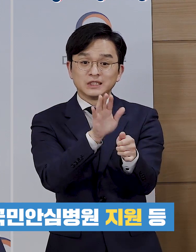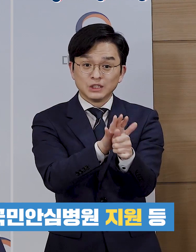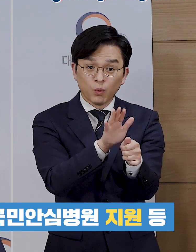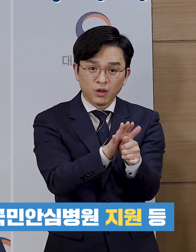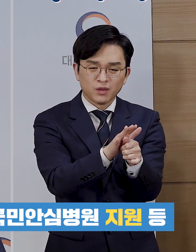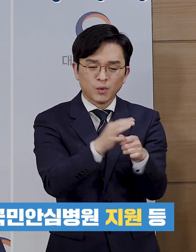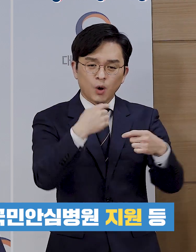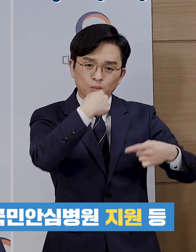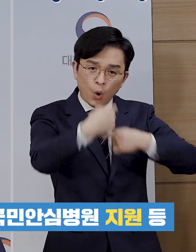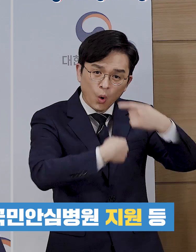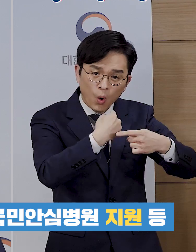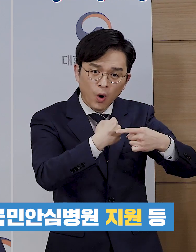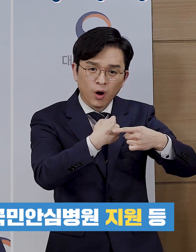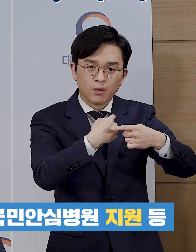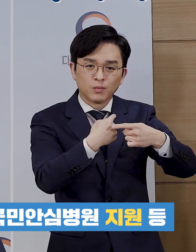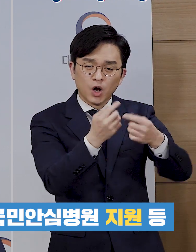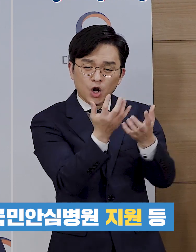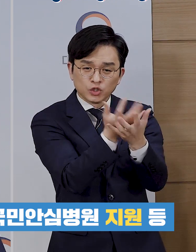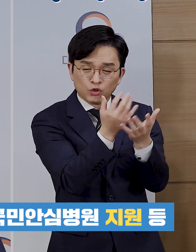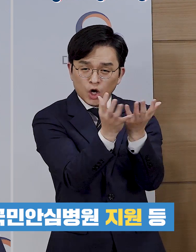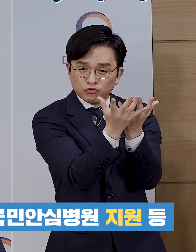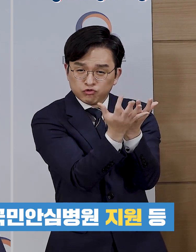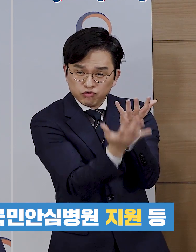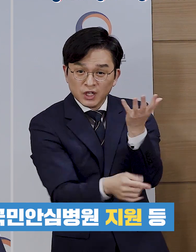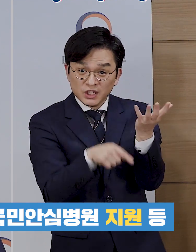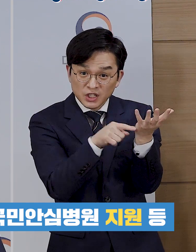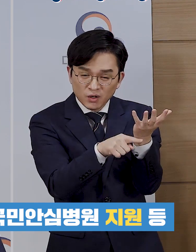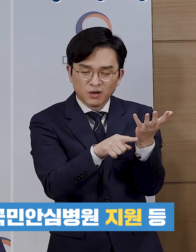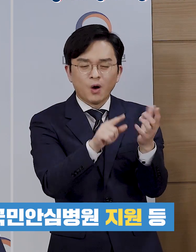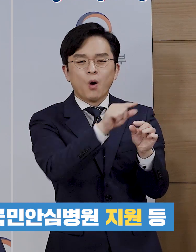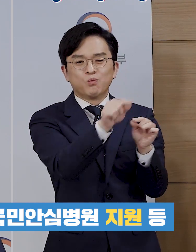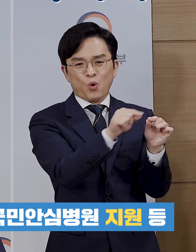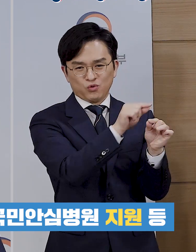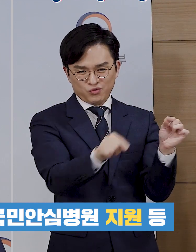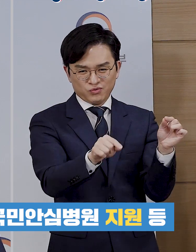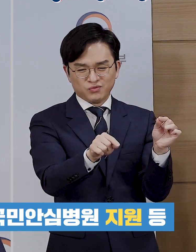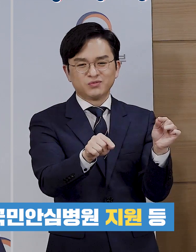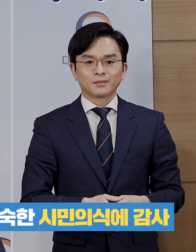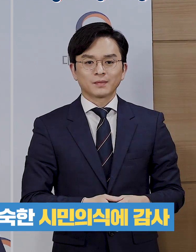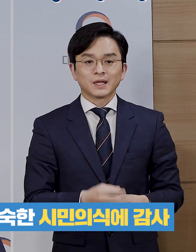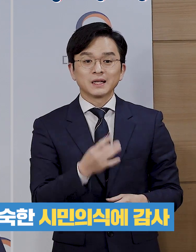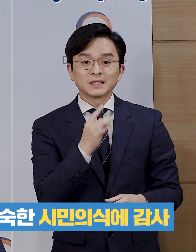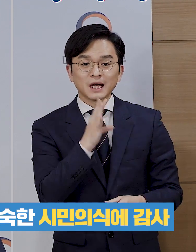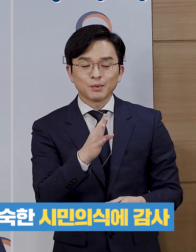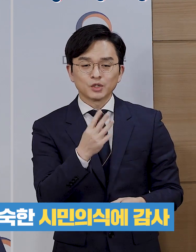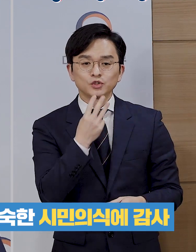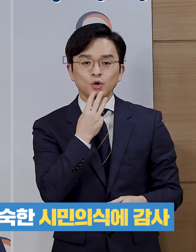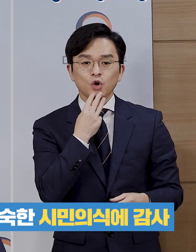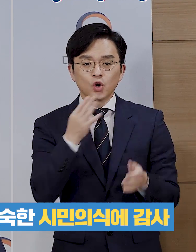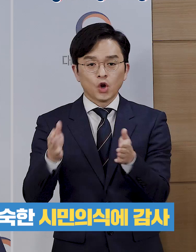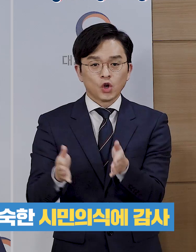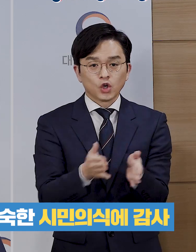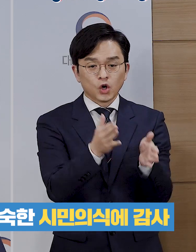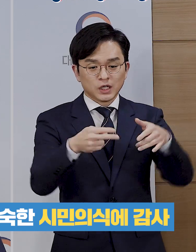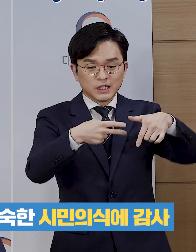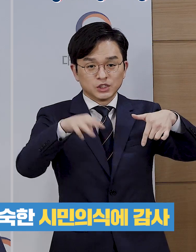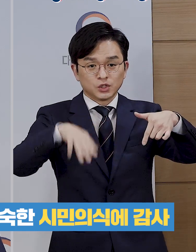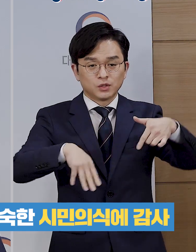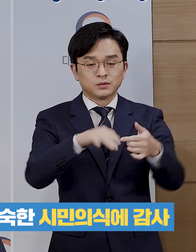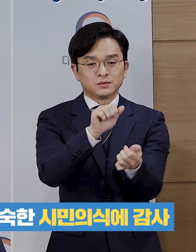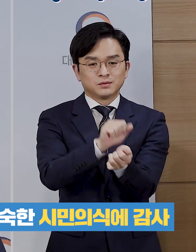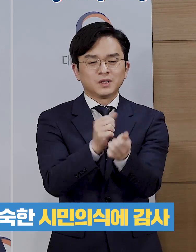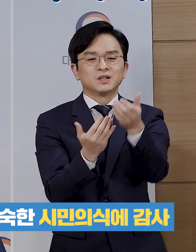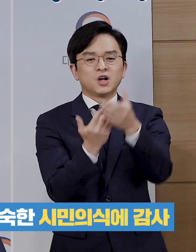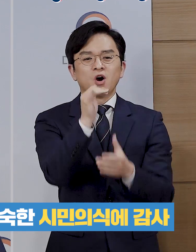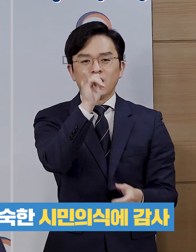모두 유예시키거나 코로나19 유행 이전의 자료를 활용할 계획입니다. 중심 지역에서 7천 명이 넘는